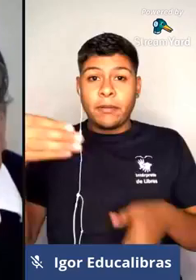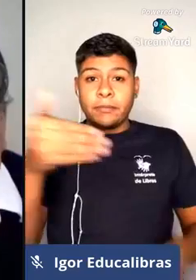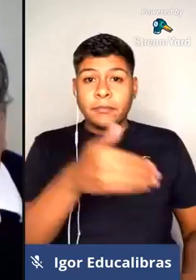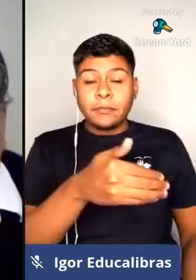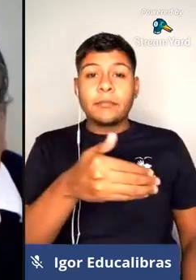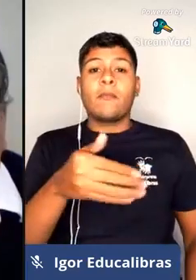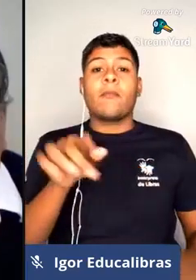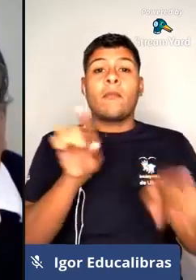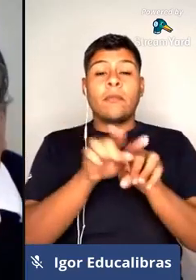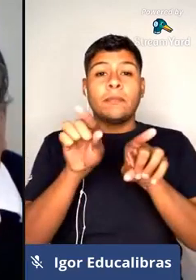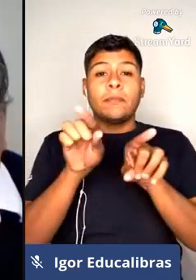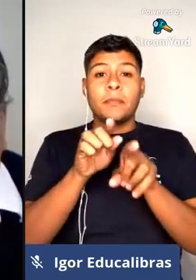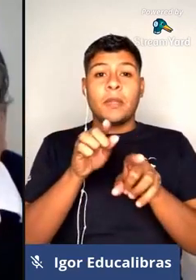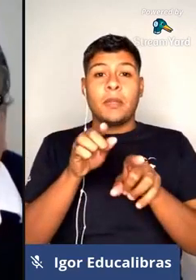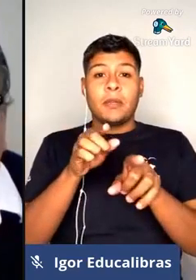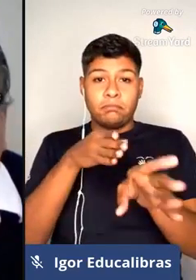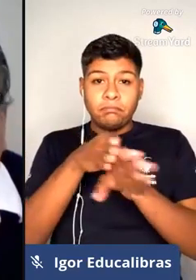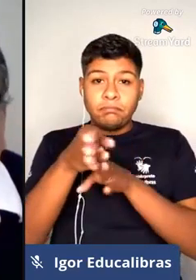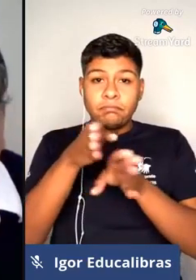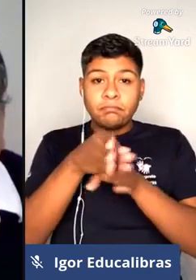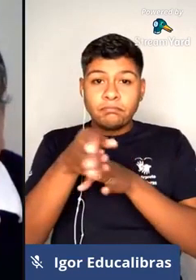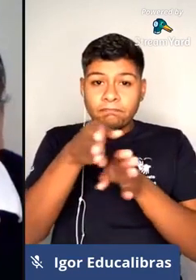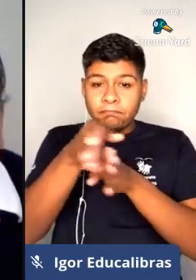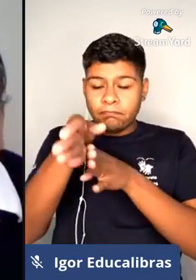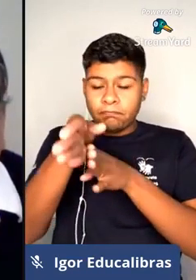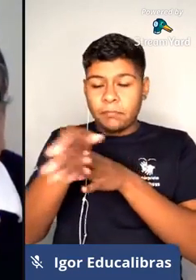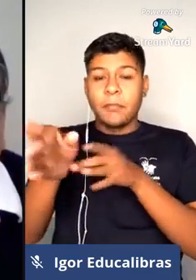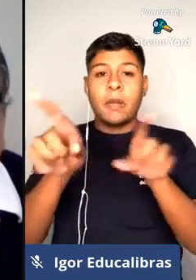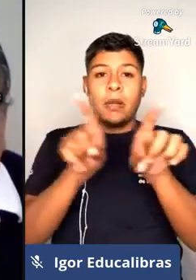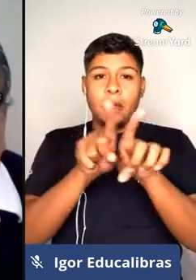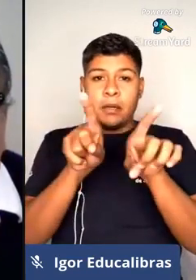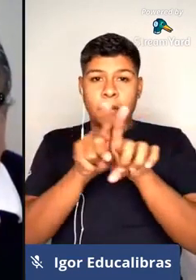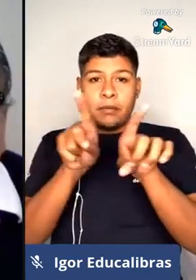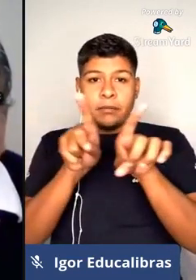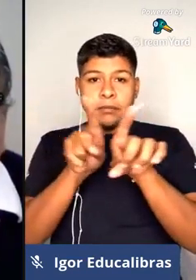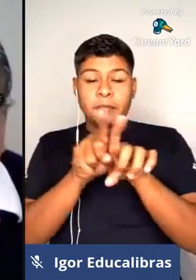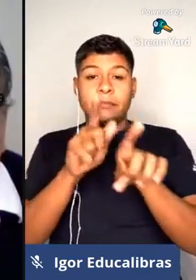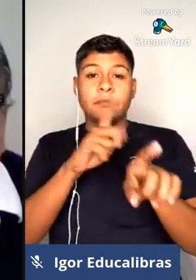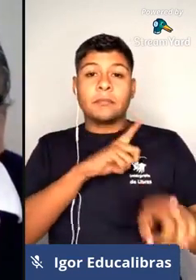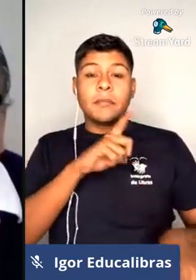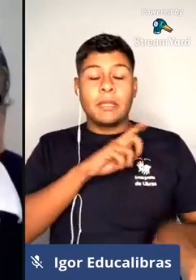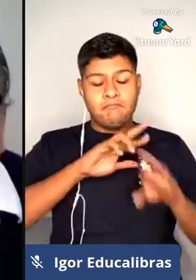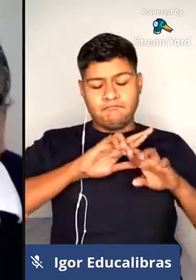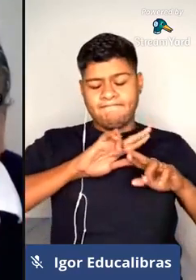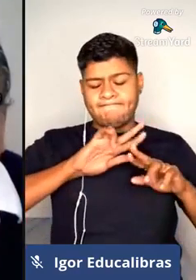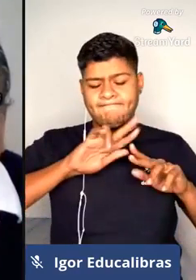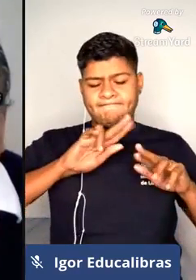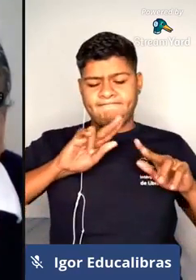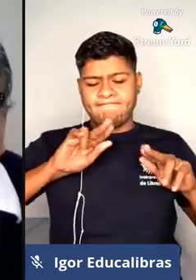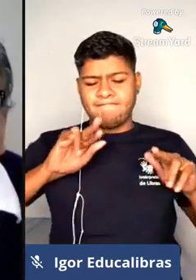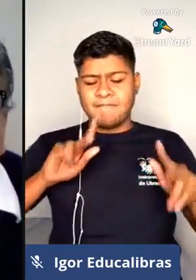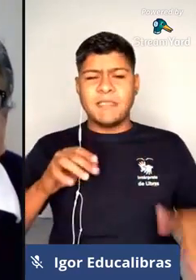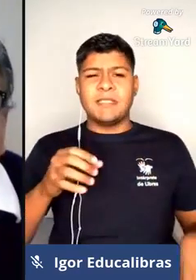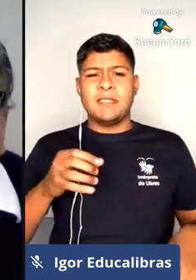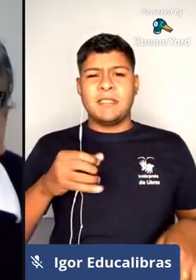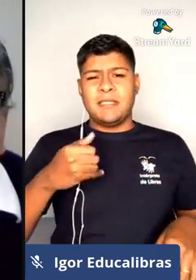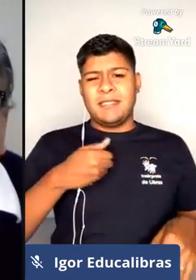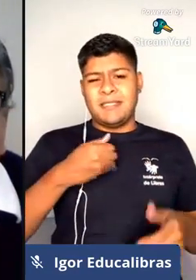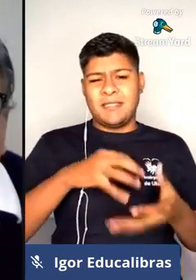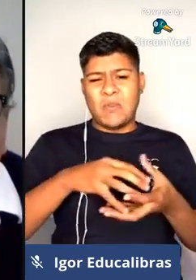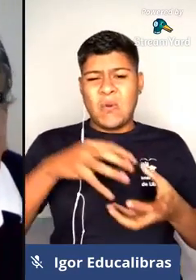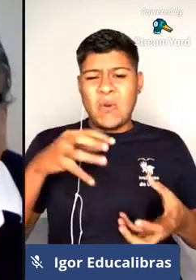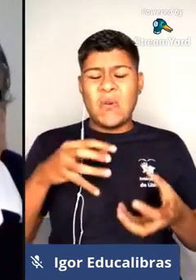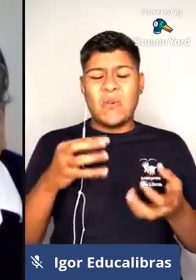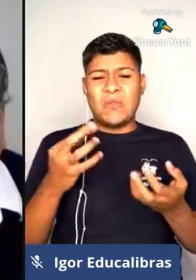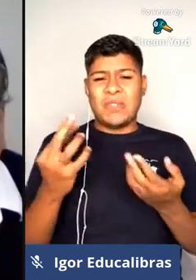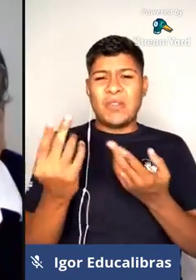dos conselhos orientadores, e aí nós temos inúmeros, do idoso, igualdade